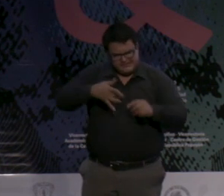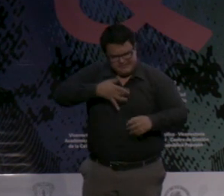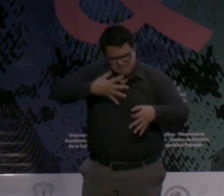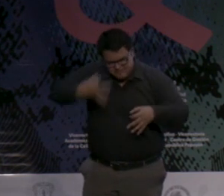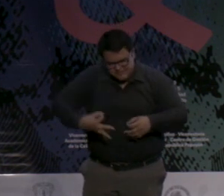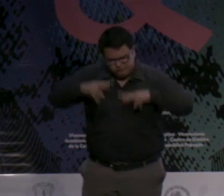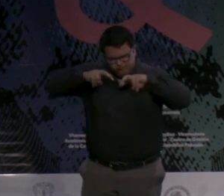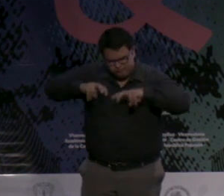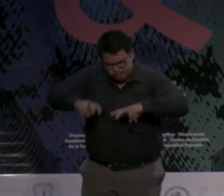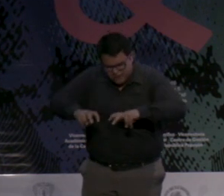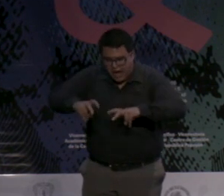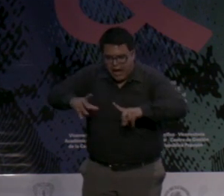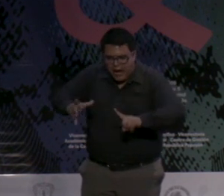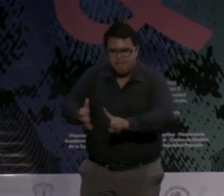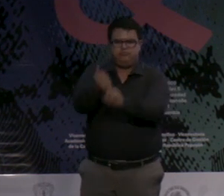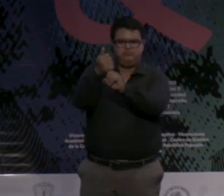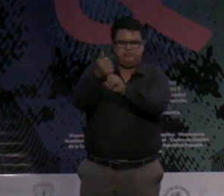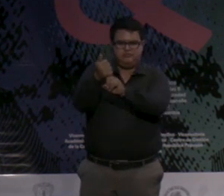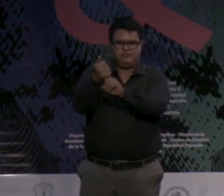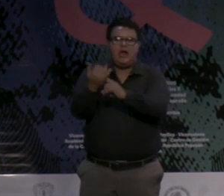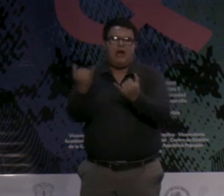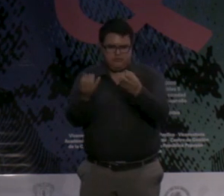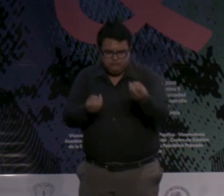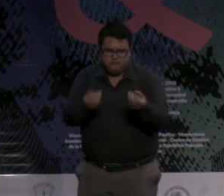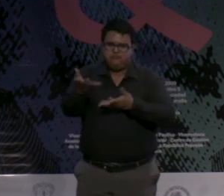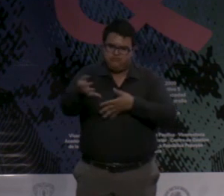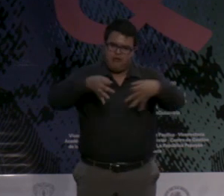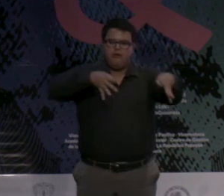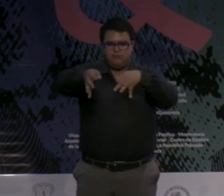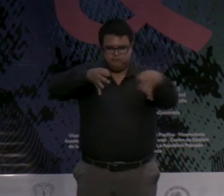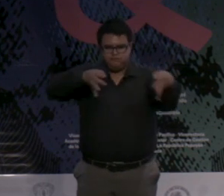investigaciones, para ponerme también un poco